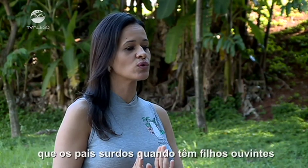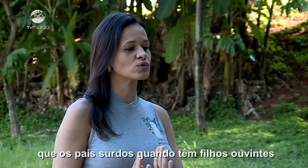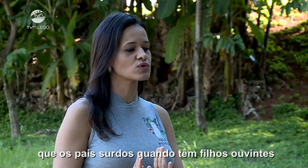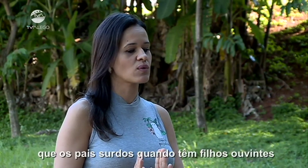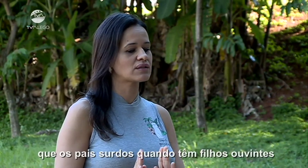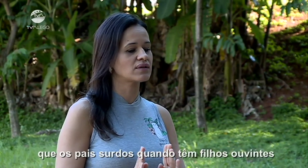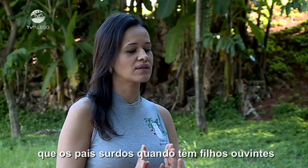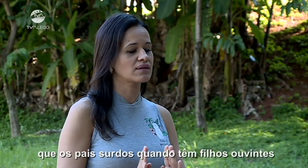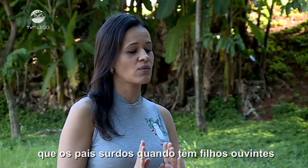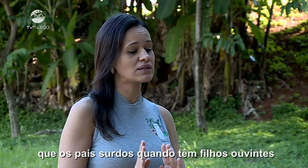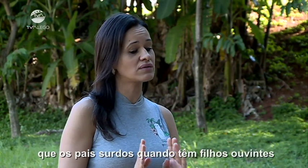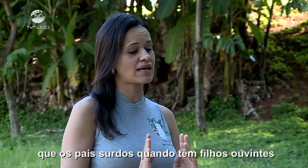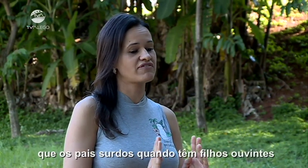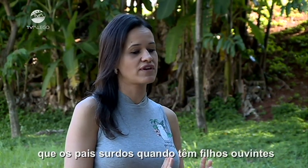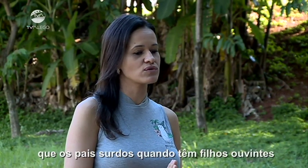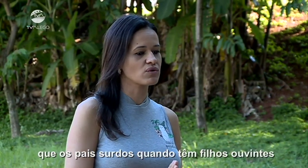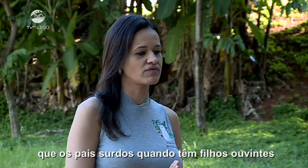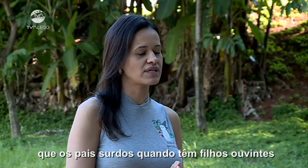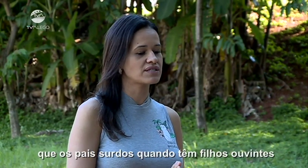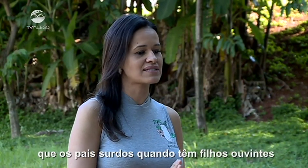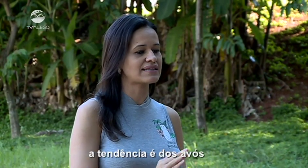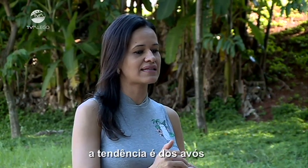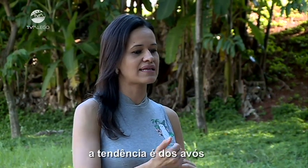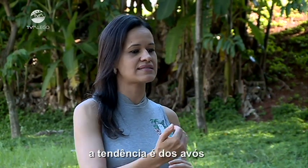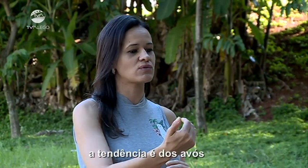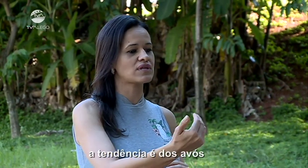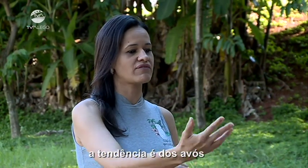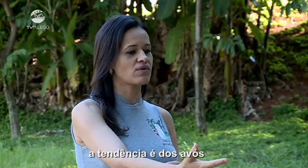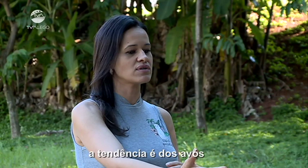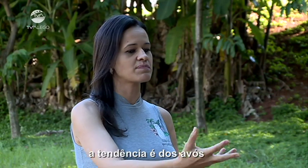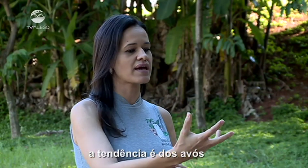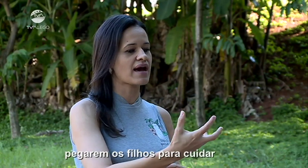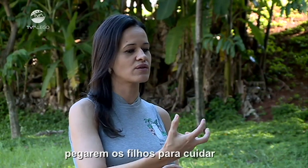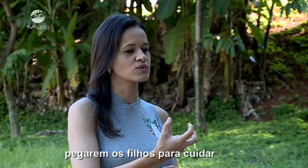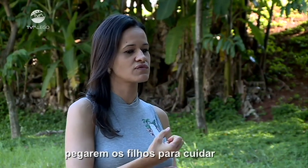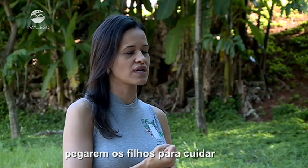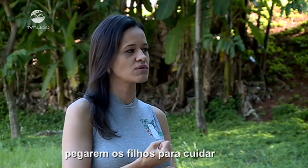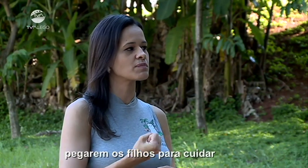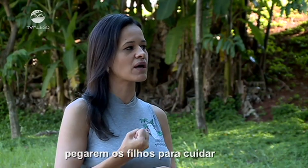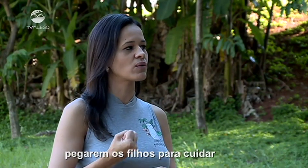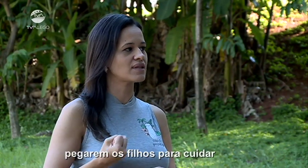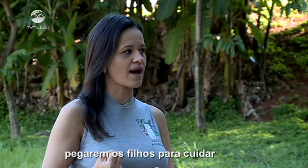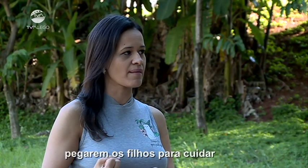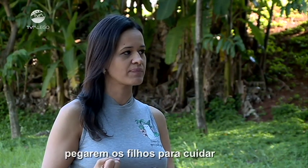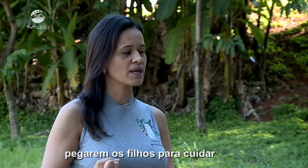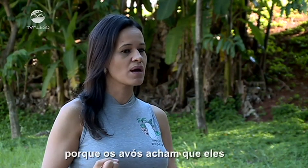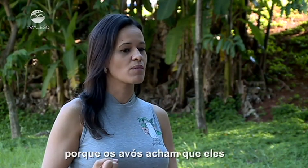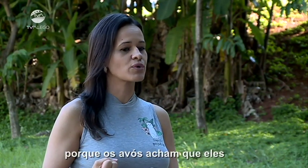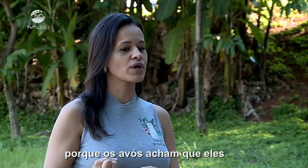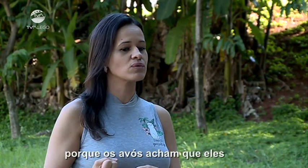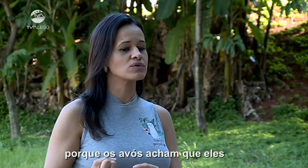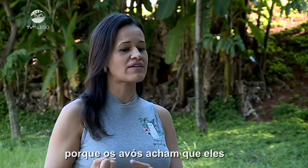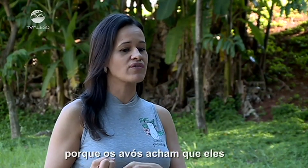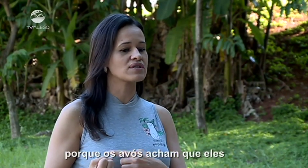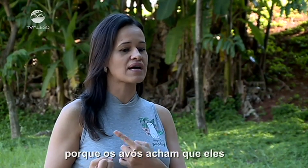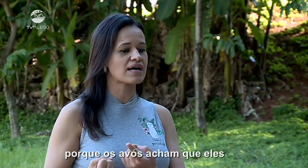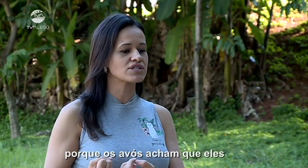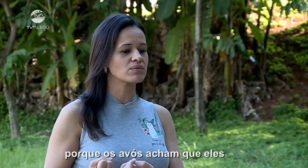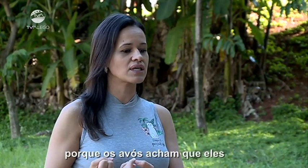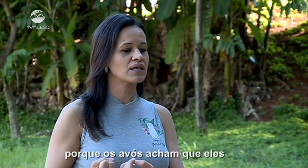surdos, quando têm filhos ouvintes, a tendência é os avós pegarem os filhos para cuidar, porque os avós acham